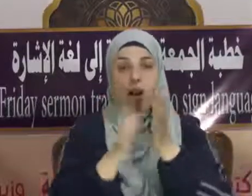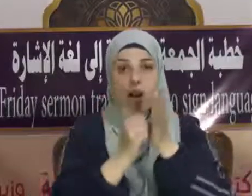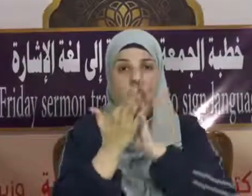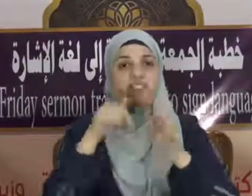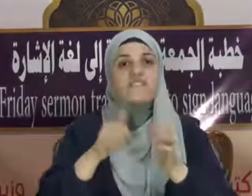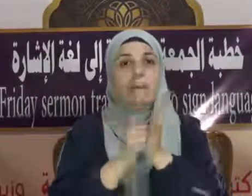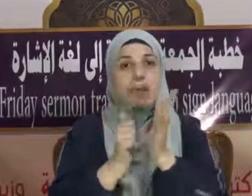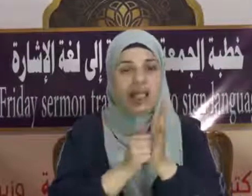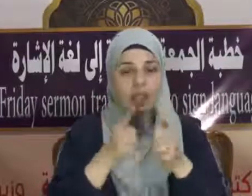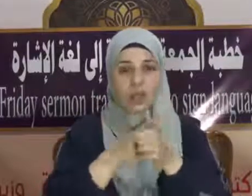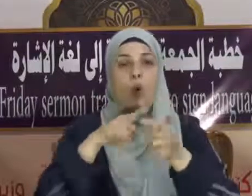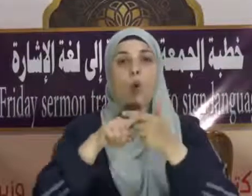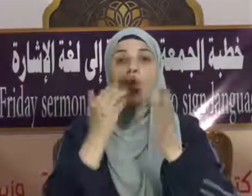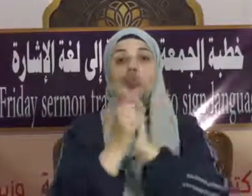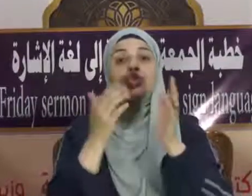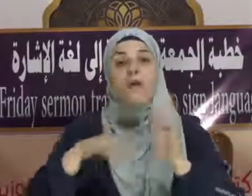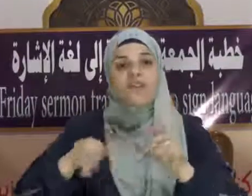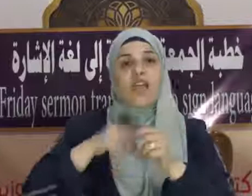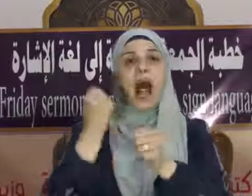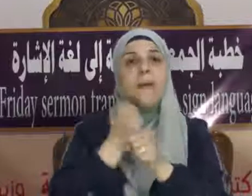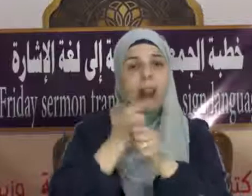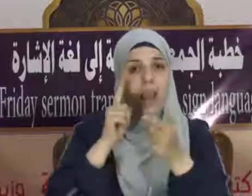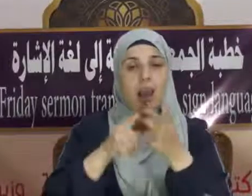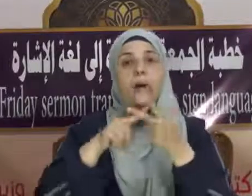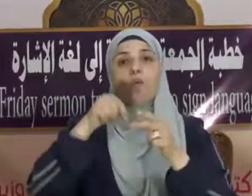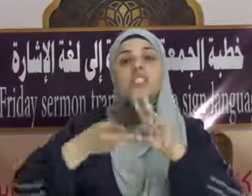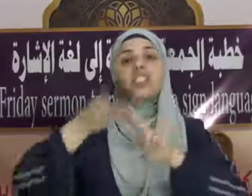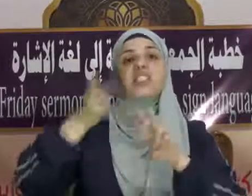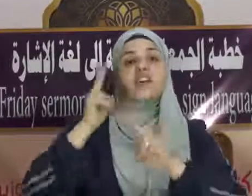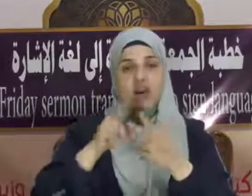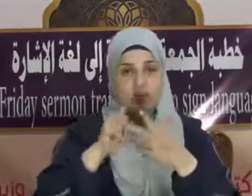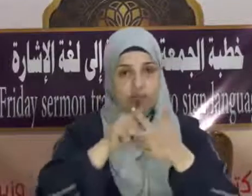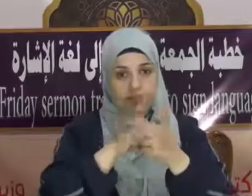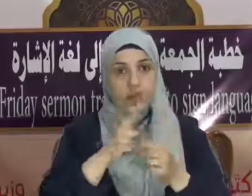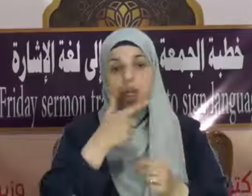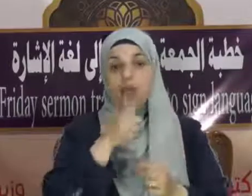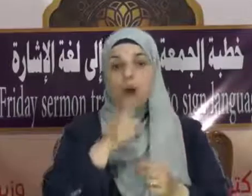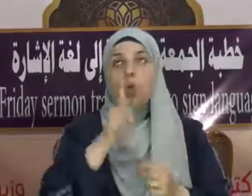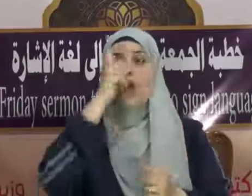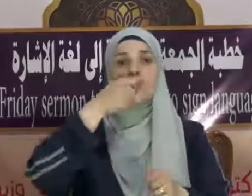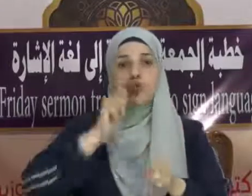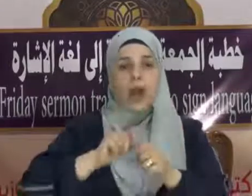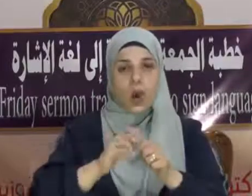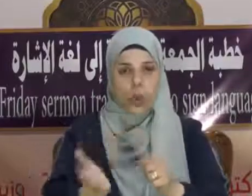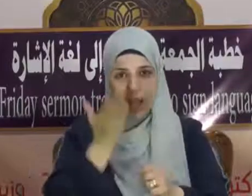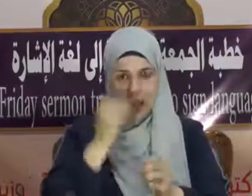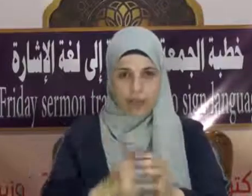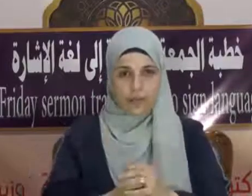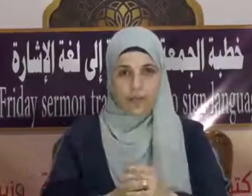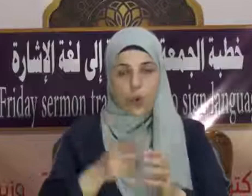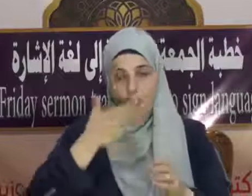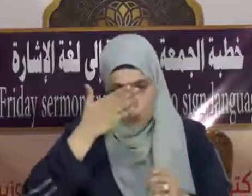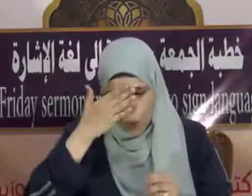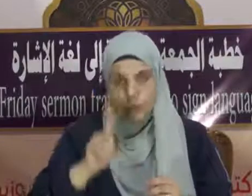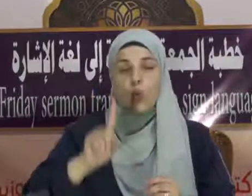المنزل والجار في العمل والجار في السفر، حيث يقول الحق سبحانه: